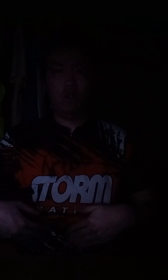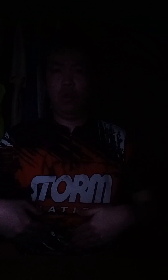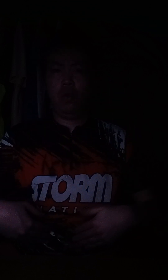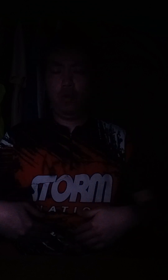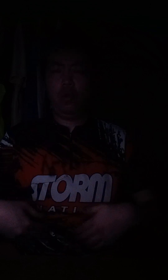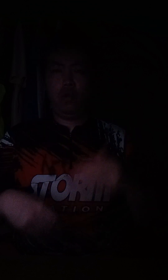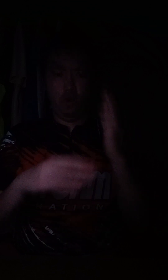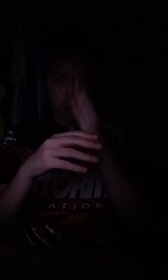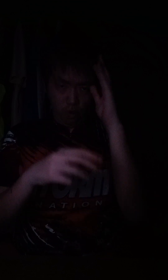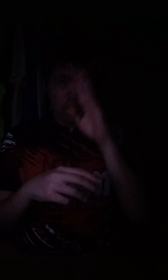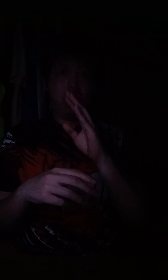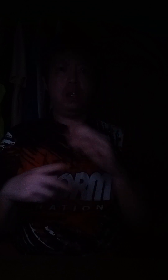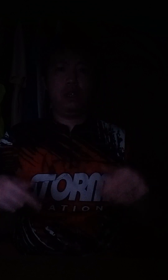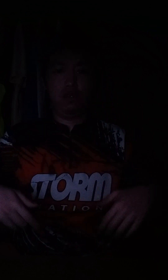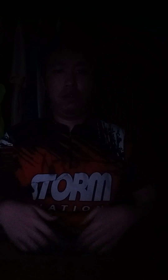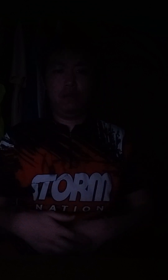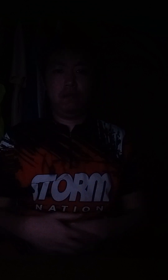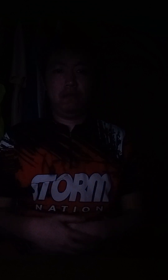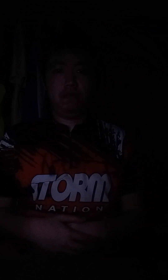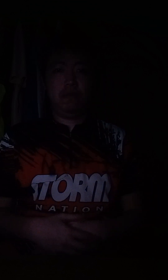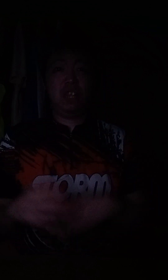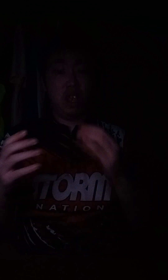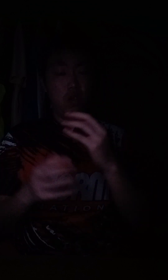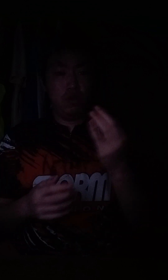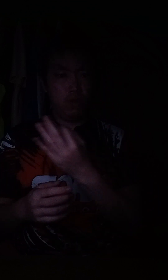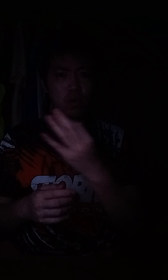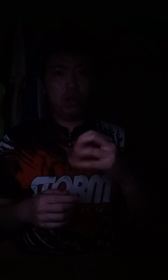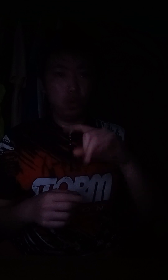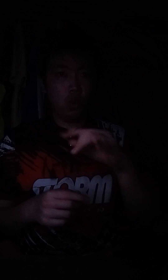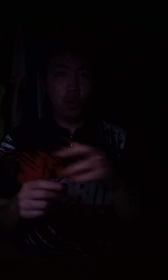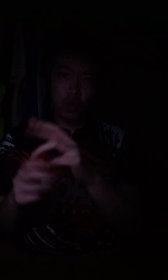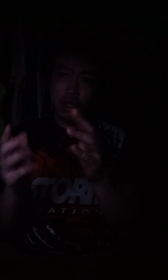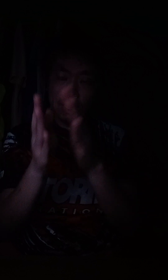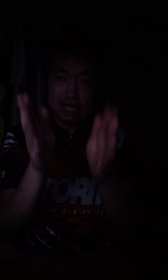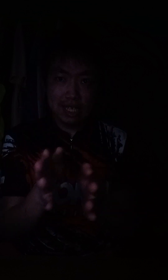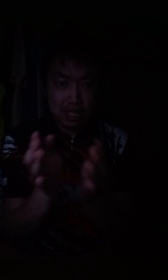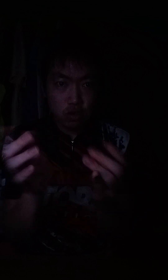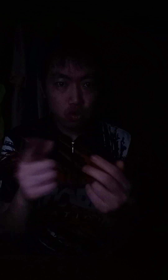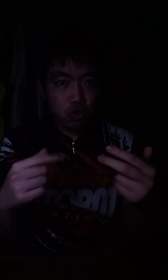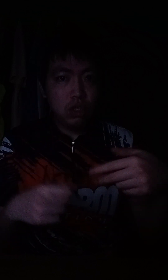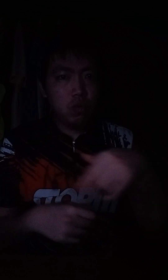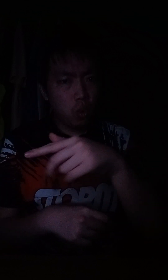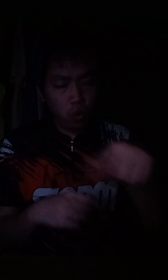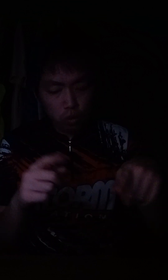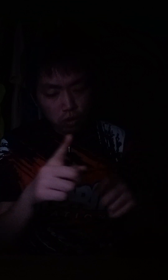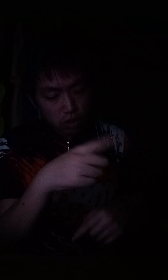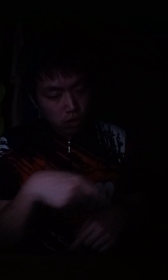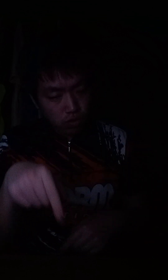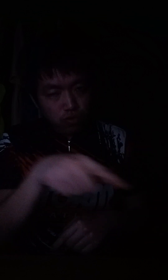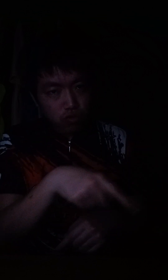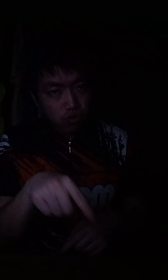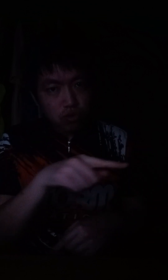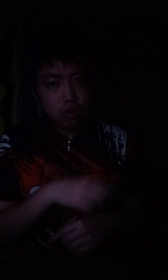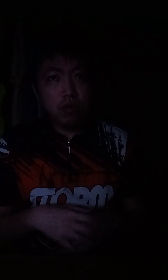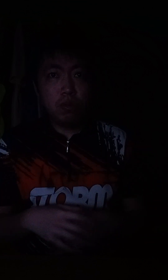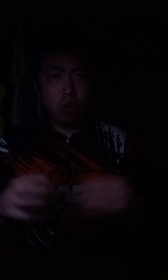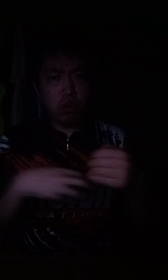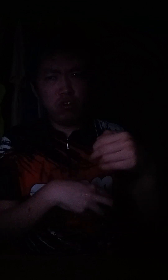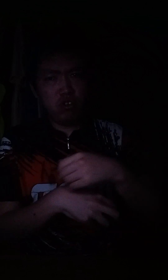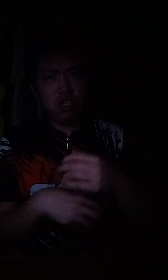것으로 확인됐습니다. 사고 지점은 고속도로 진출입이 이루어지는 곡성 구간. 버스 운전자는 빗길에